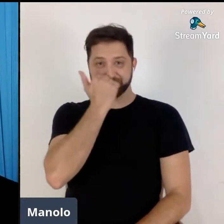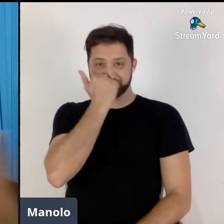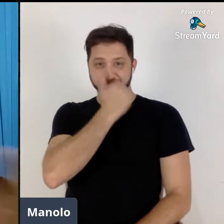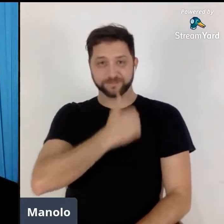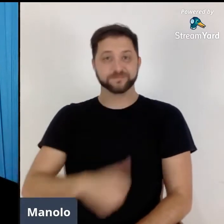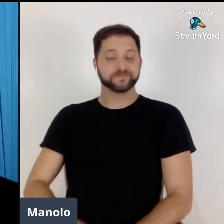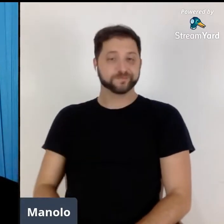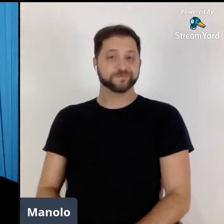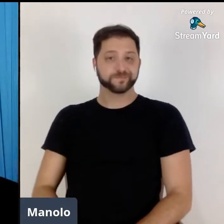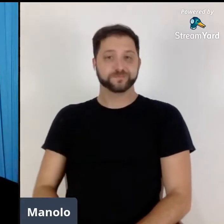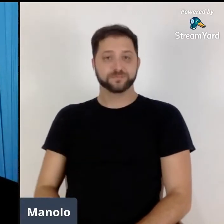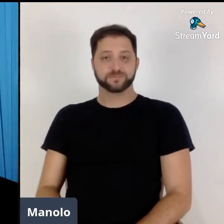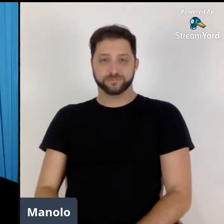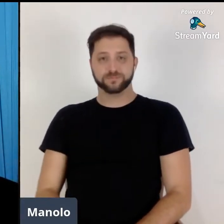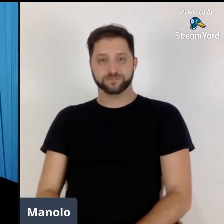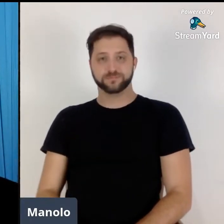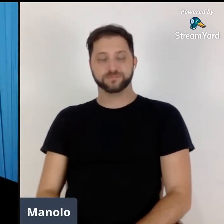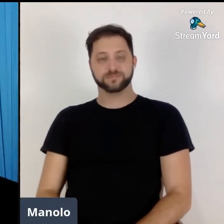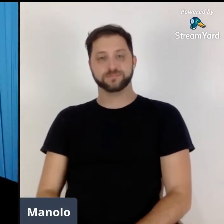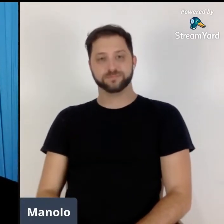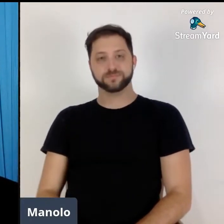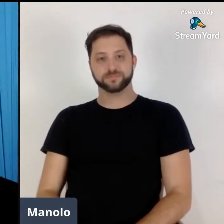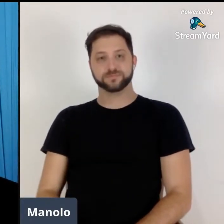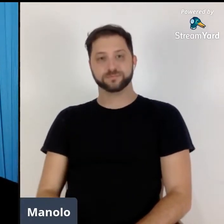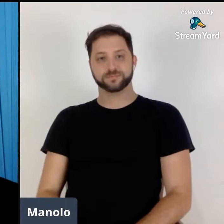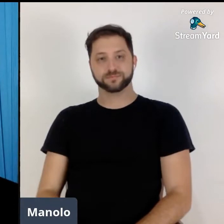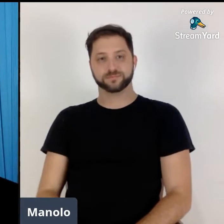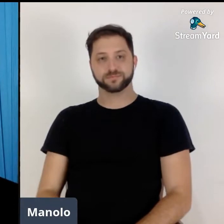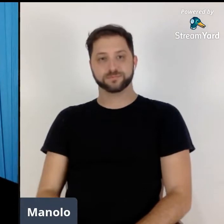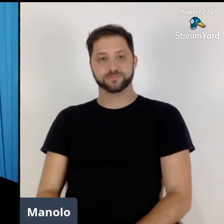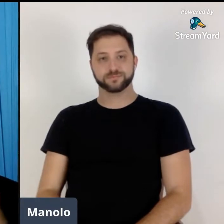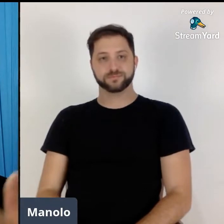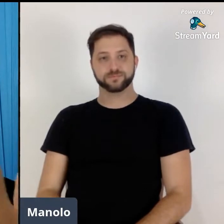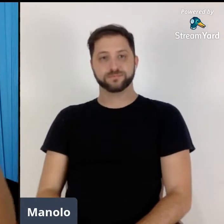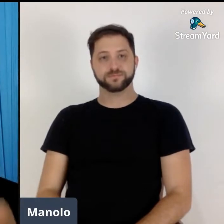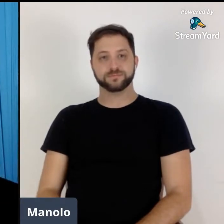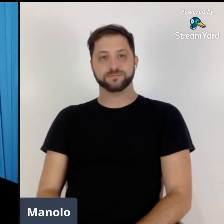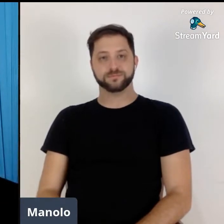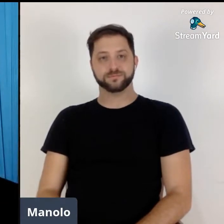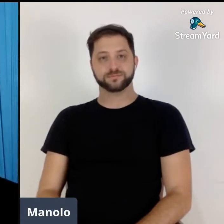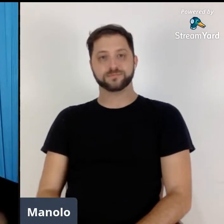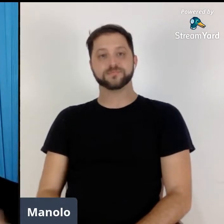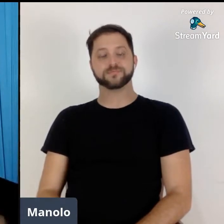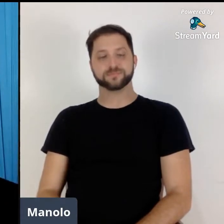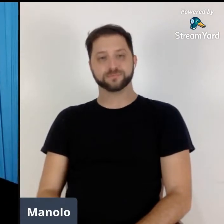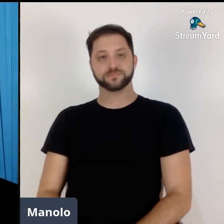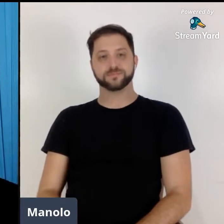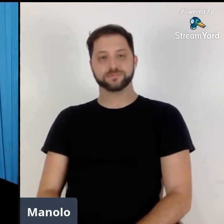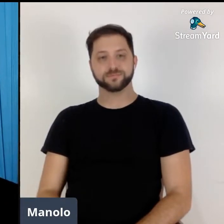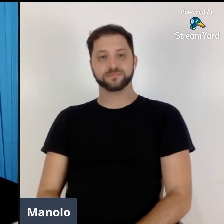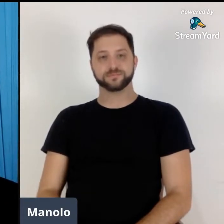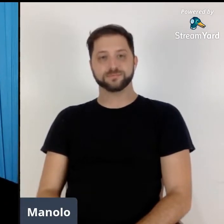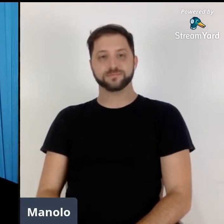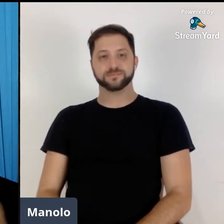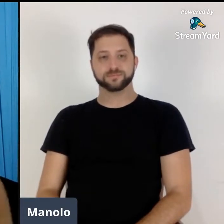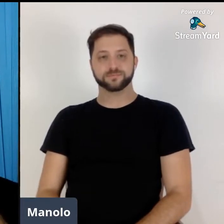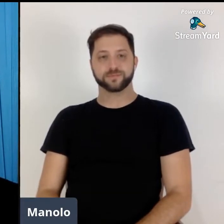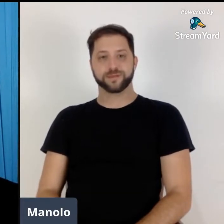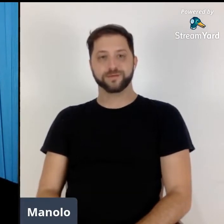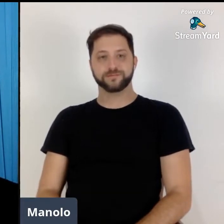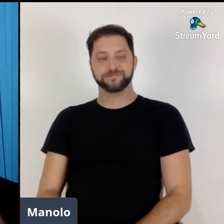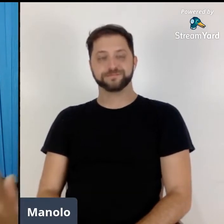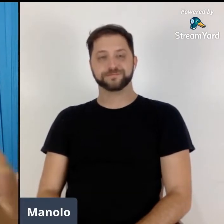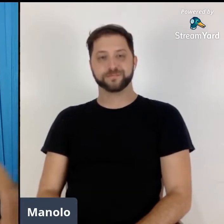ficar semanas, né, para colocar legenda. Mas um vídeo de 15 minutos perde mais um tempinho, vai lá a legenda, porque nós